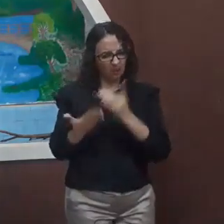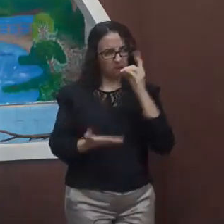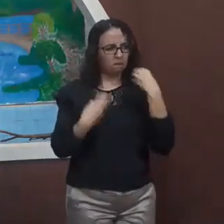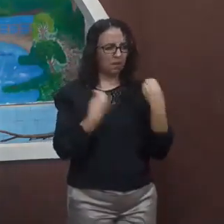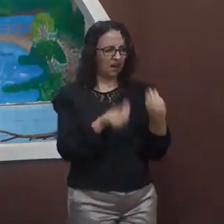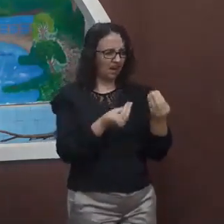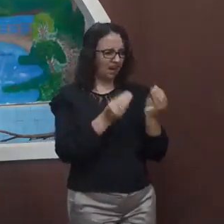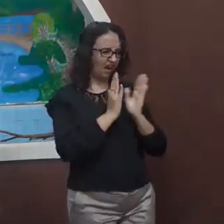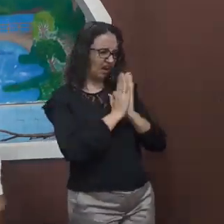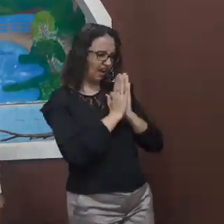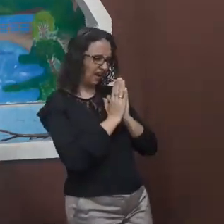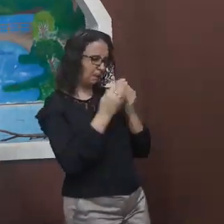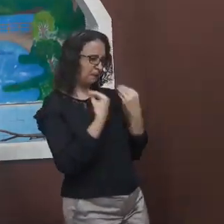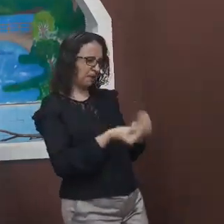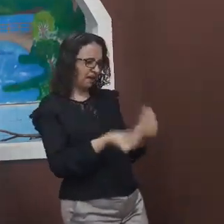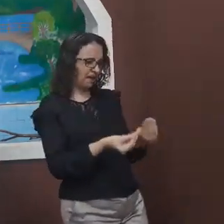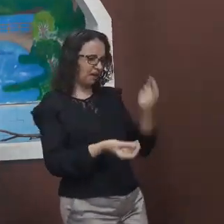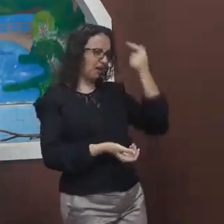orar.